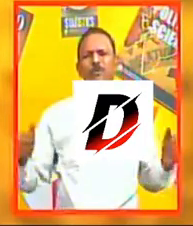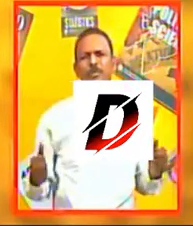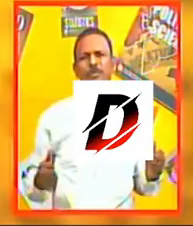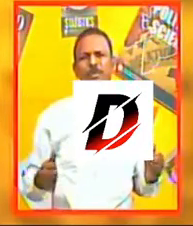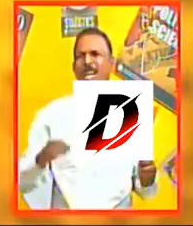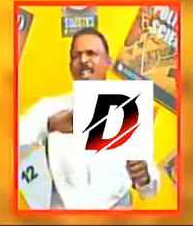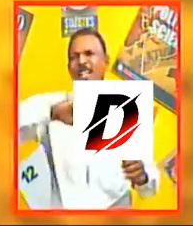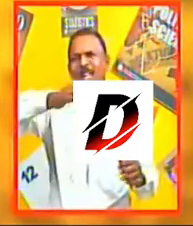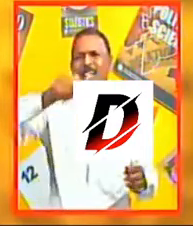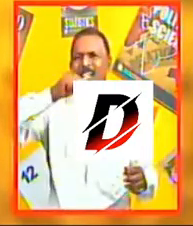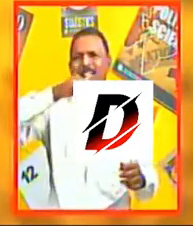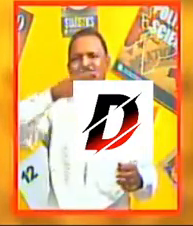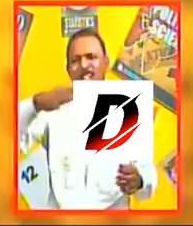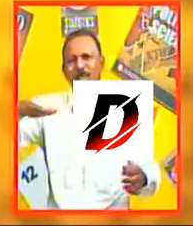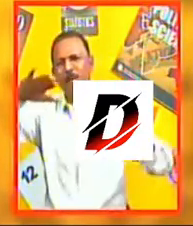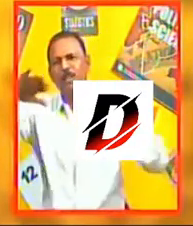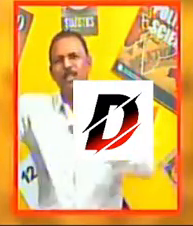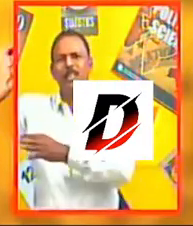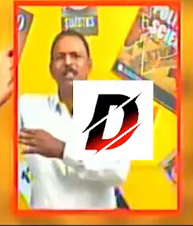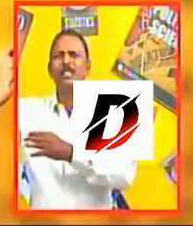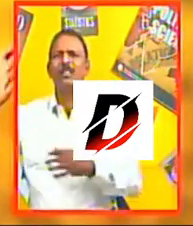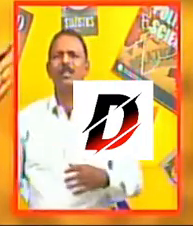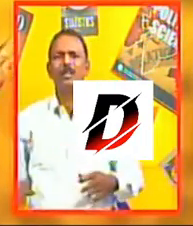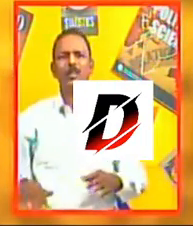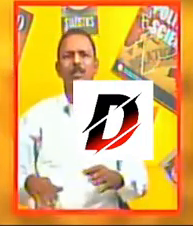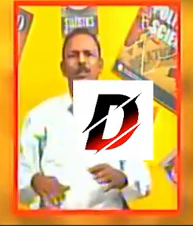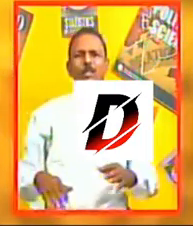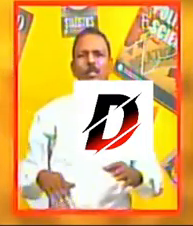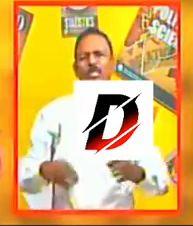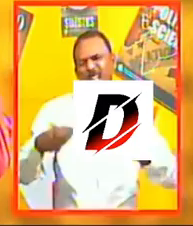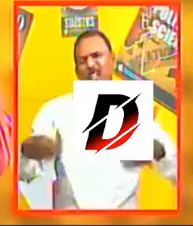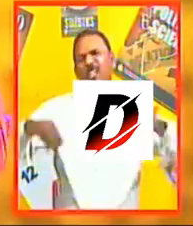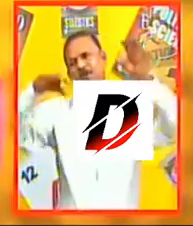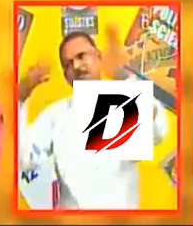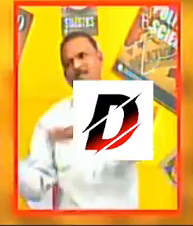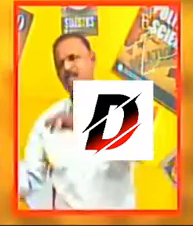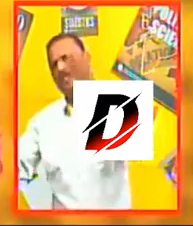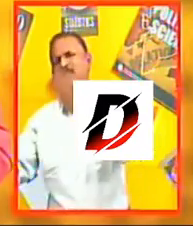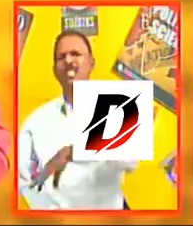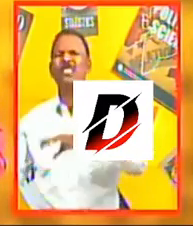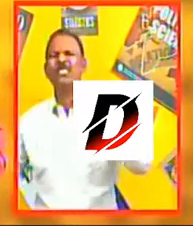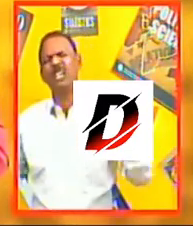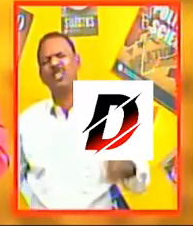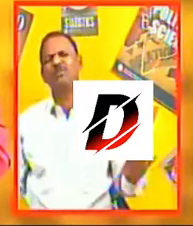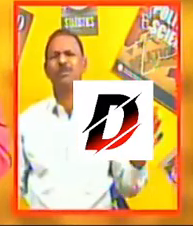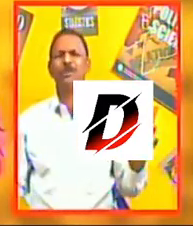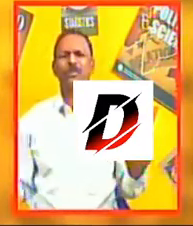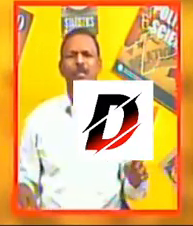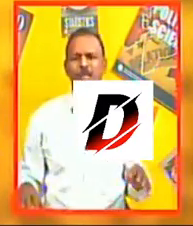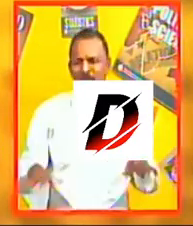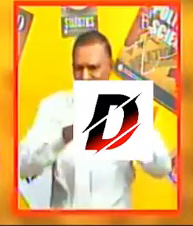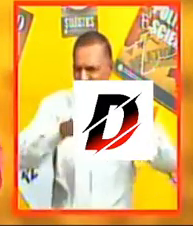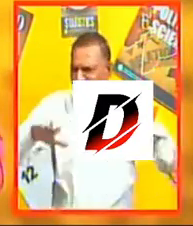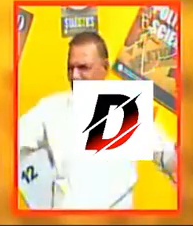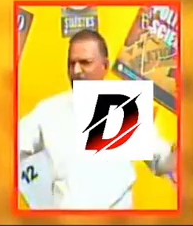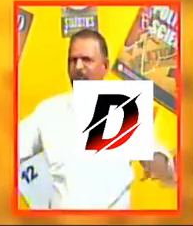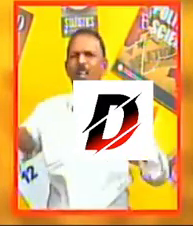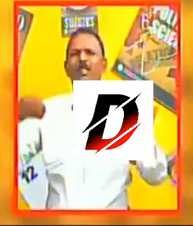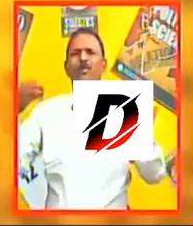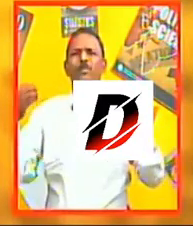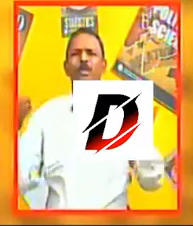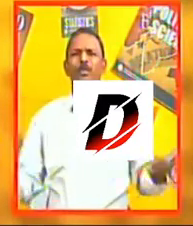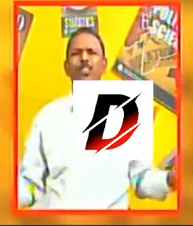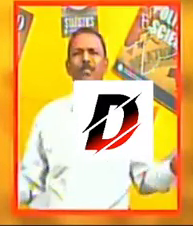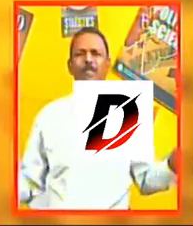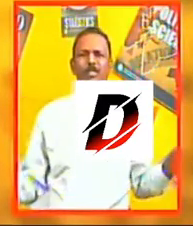தாக்கத்தை அதிகரிச்சுட்டு கடற்கரை பகுதி, உள்ளமைந்த பகுதி எல்லாத்துலேயும் பலத்த ஒரு சேதத்தை ஏற்பட்டுச்சு. இப்போ என்ன பண்ணுச்சுங்க,